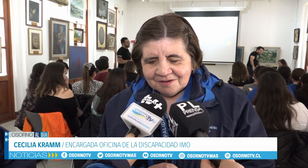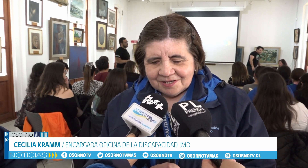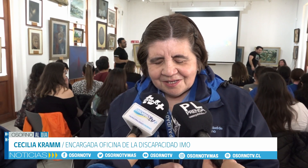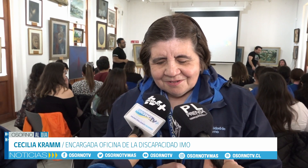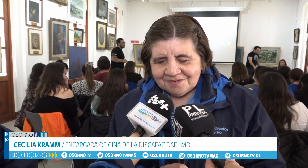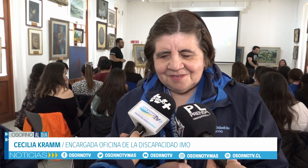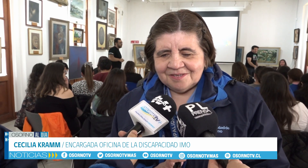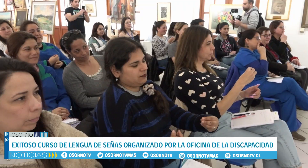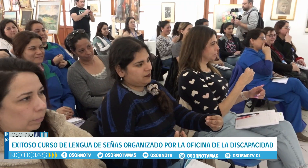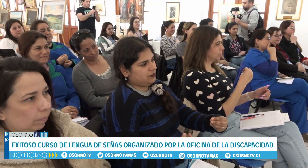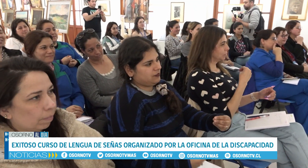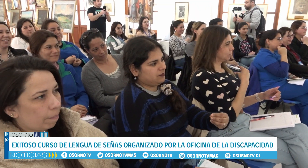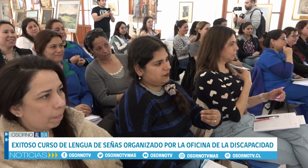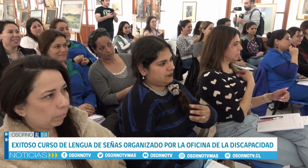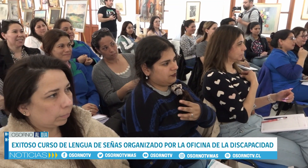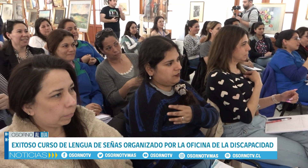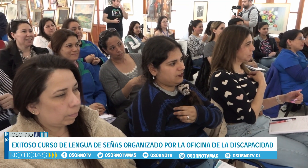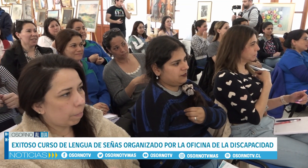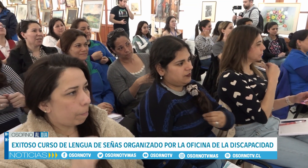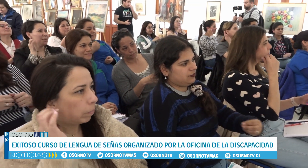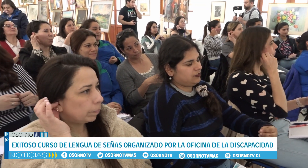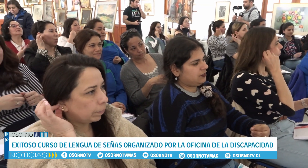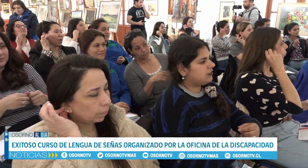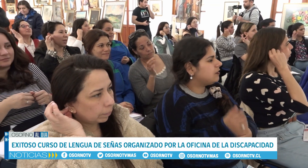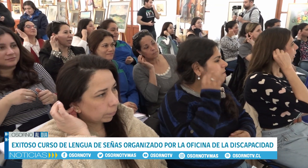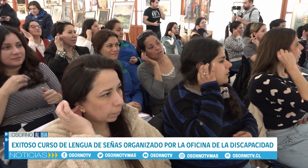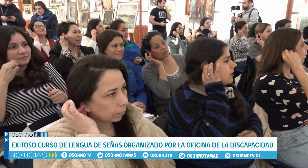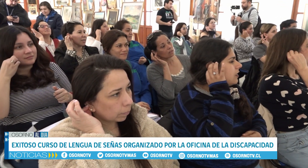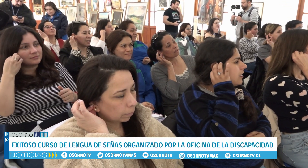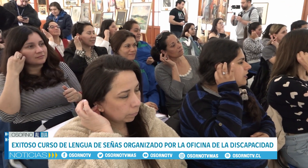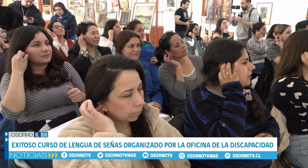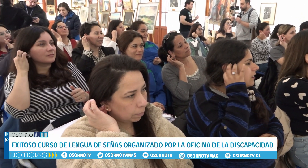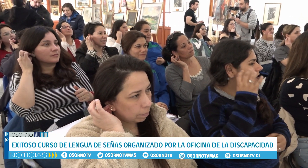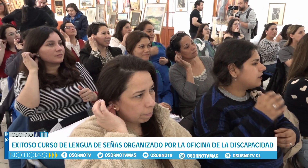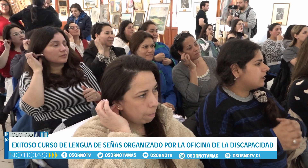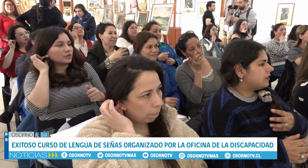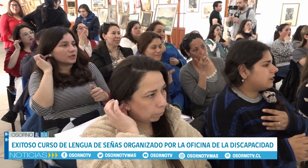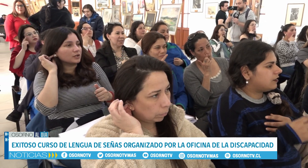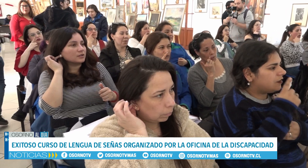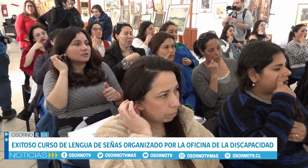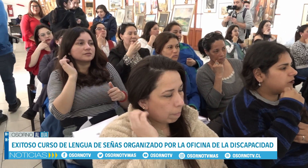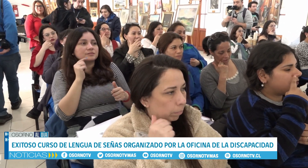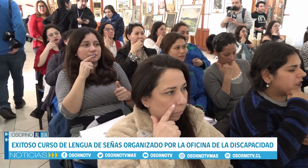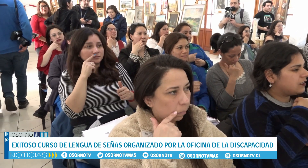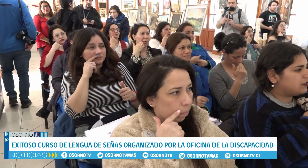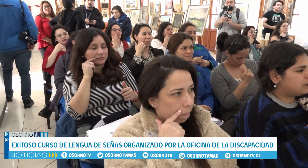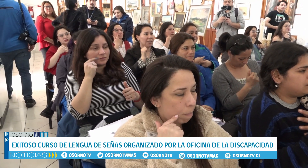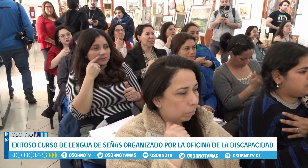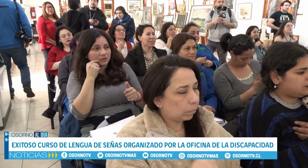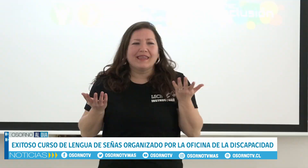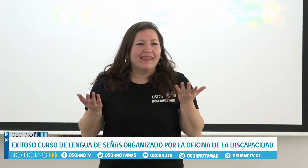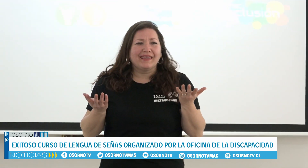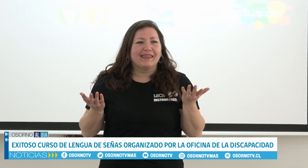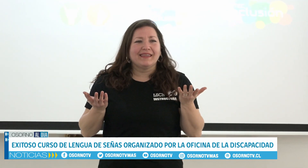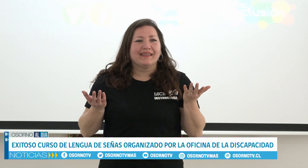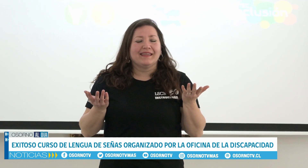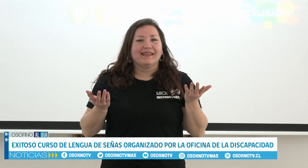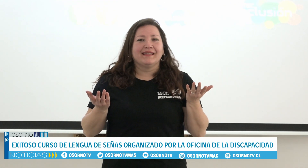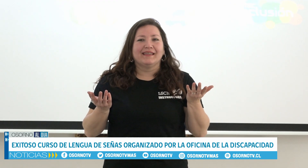estaban llenos por su parte Lorena Venegas encargada de la pinacoteca municipal Arturo Montesinos señaló que el trabajo de estos cursos de lengua de señas están en la